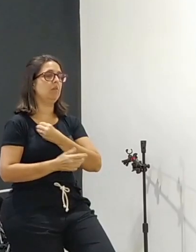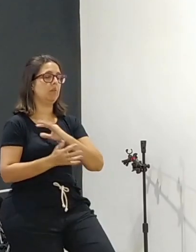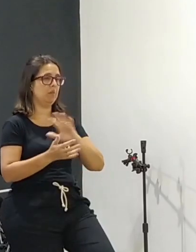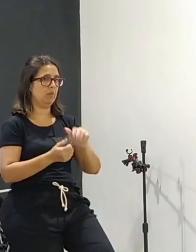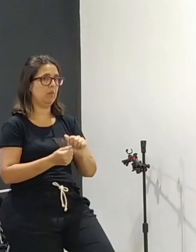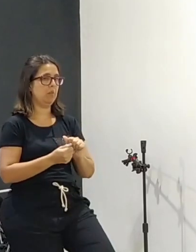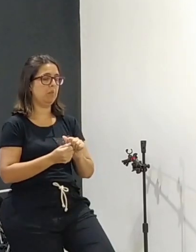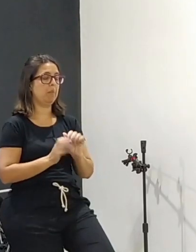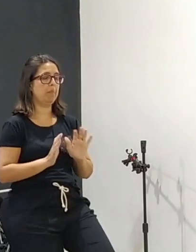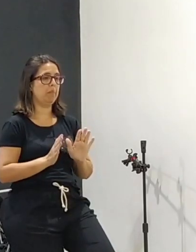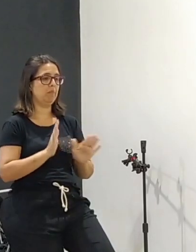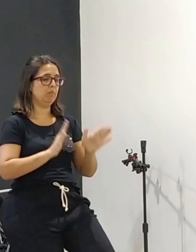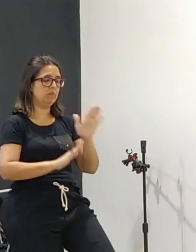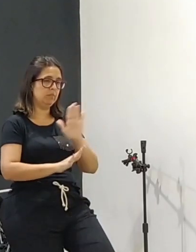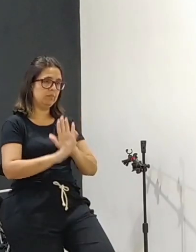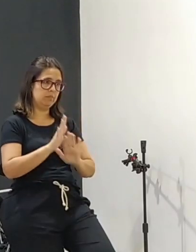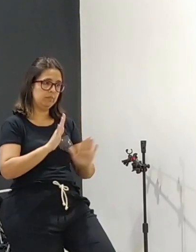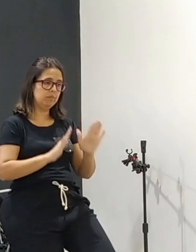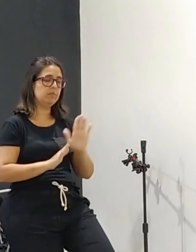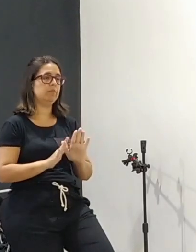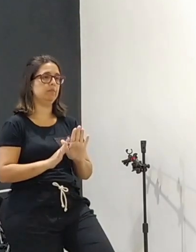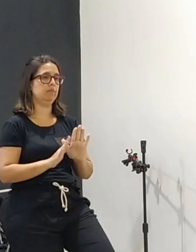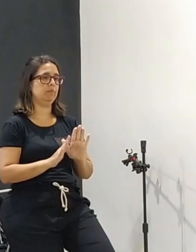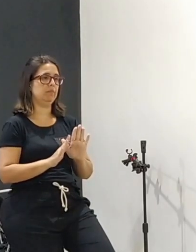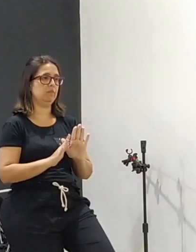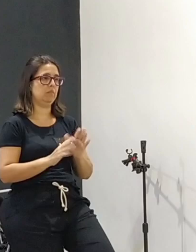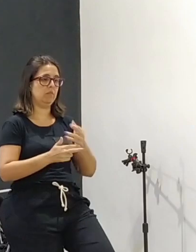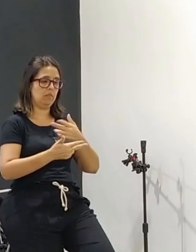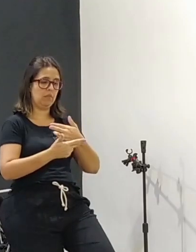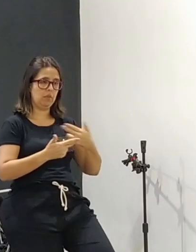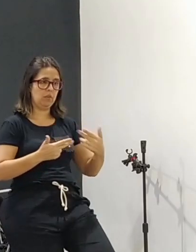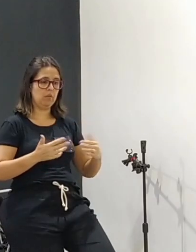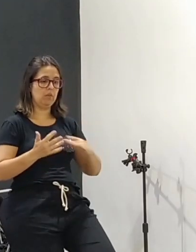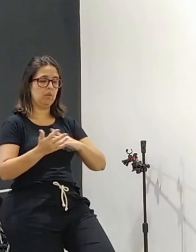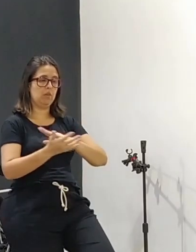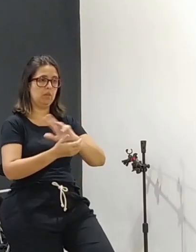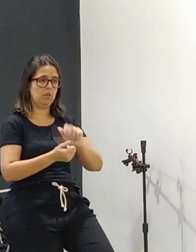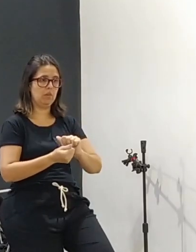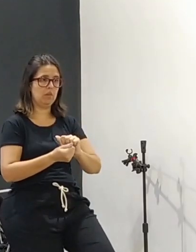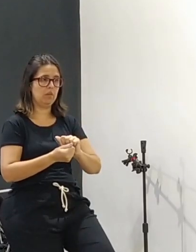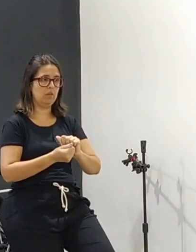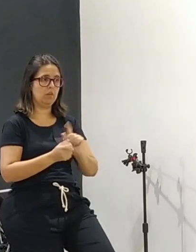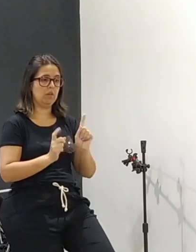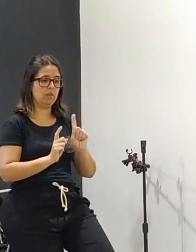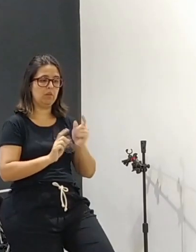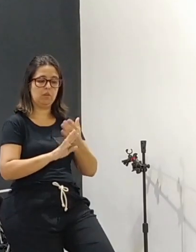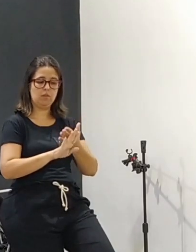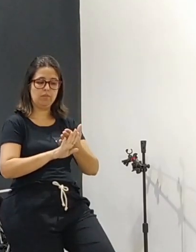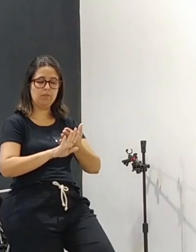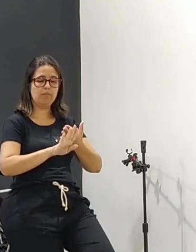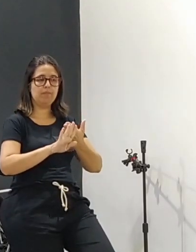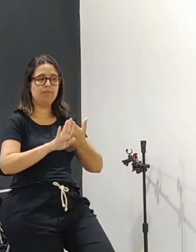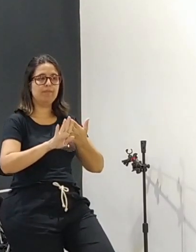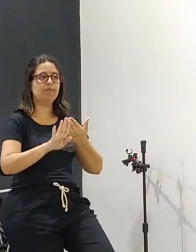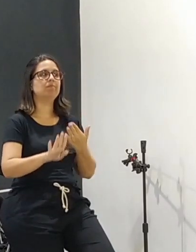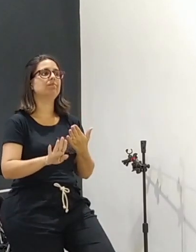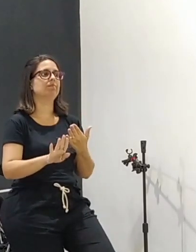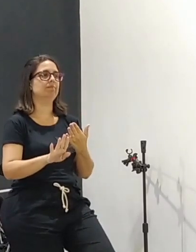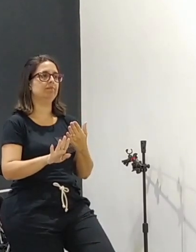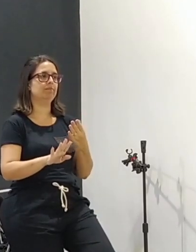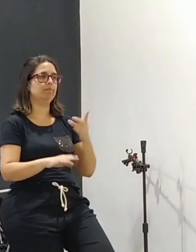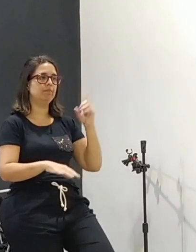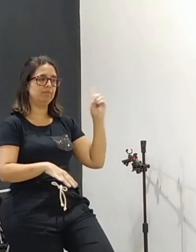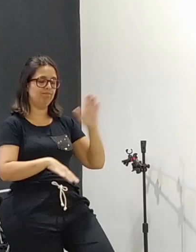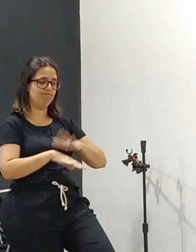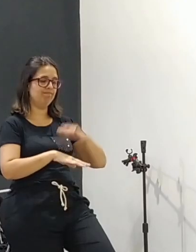tomar o cuidado de que esse envolvimento, né, ele não nos separe daquilo que é mais importante na nossa vida, que é